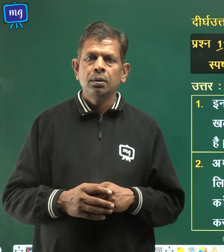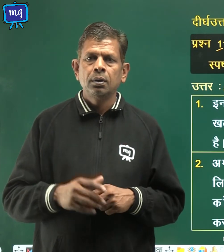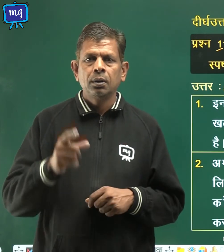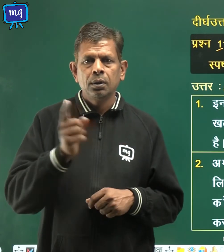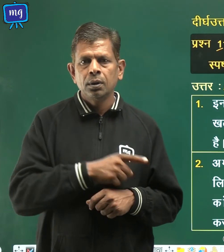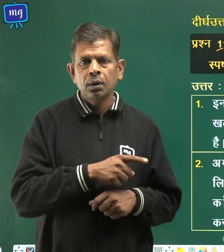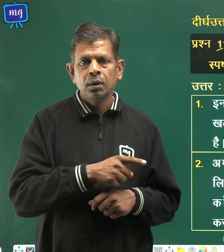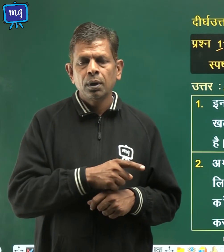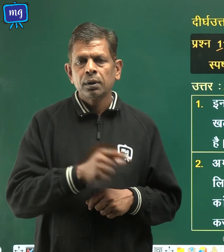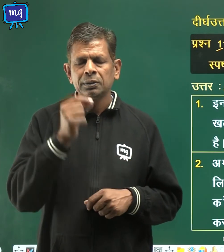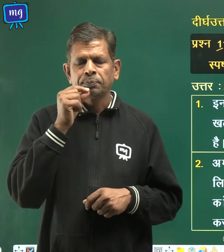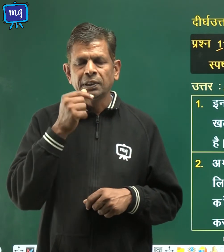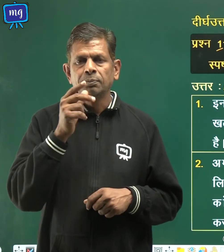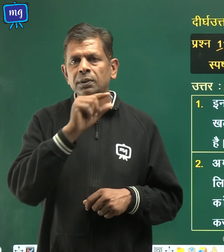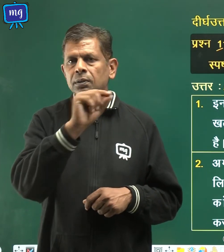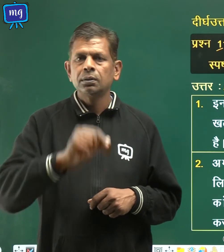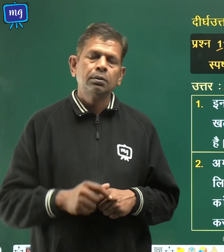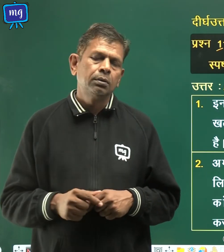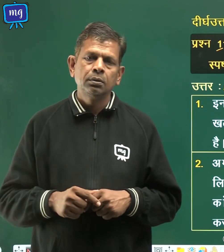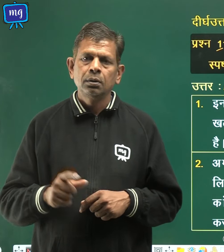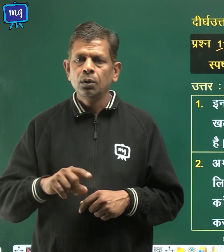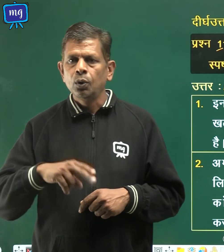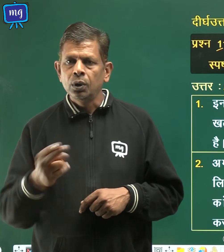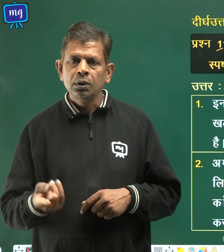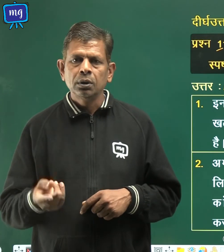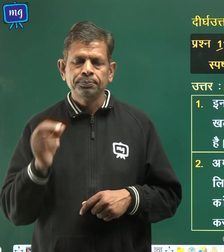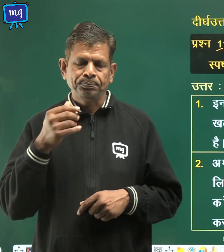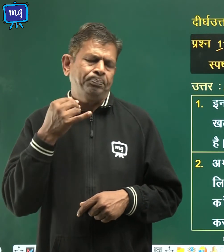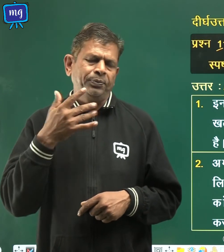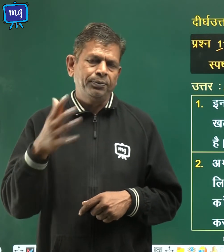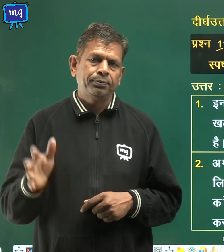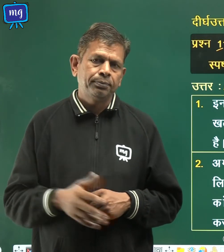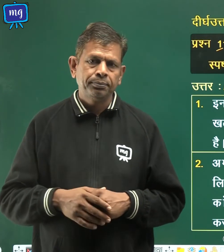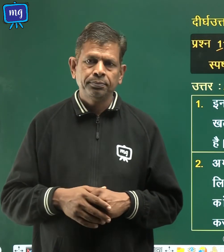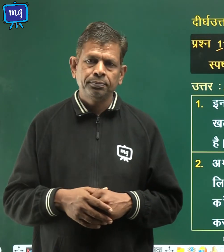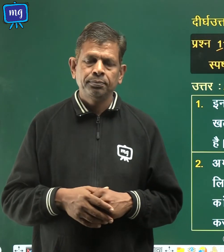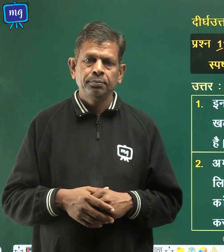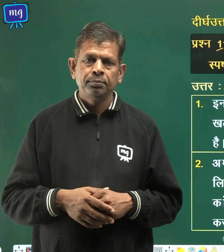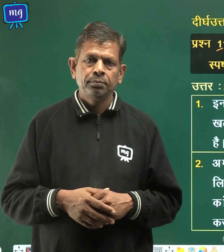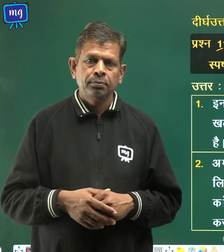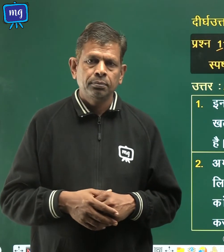इधर अम्ल लिखेंगे और इधर क्षारक।